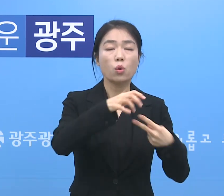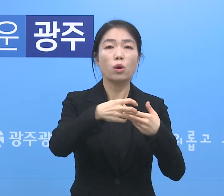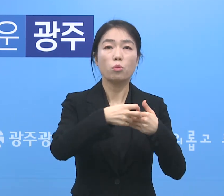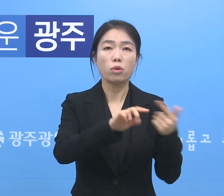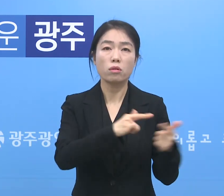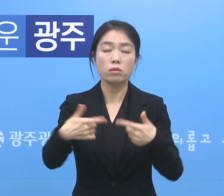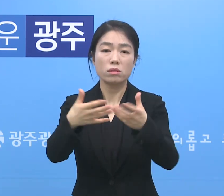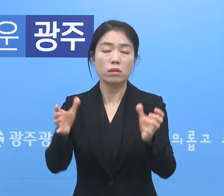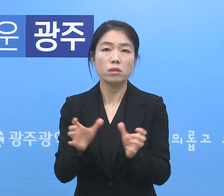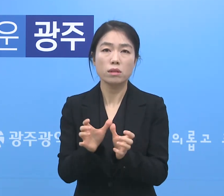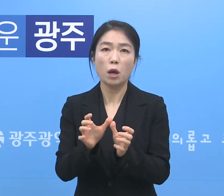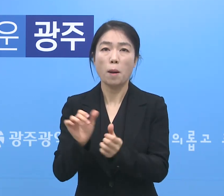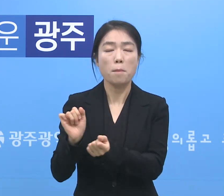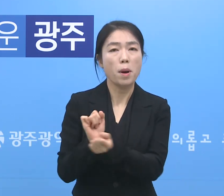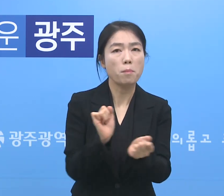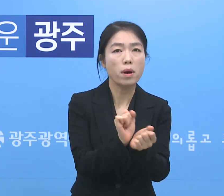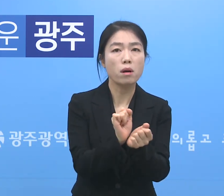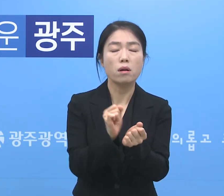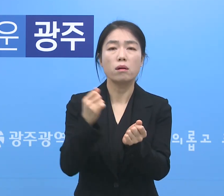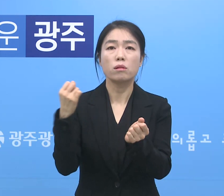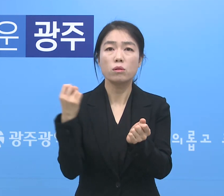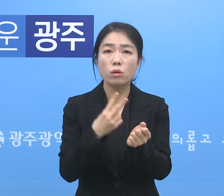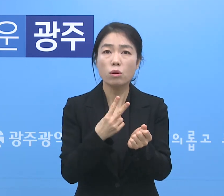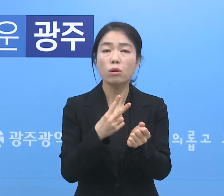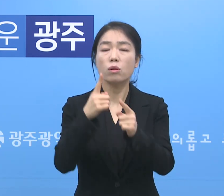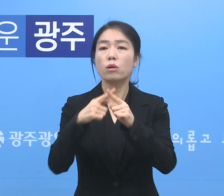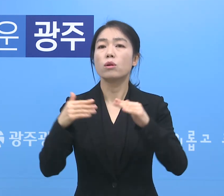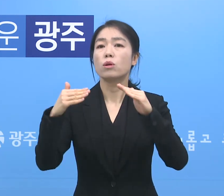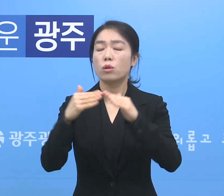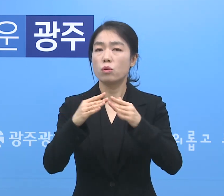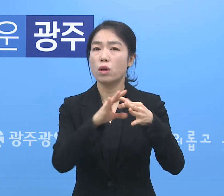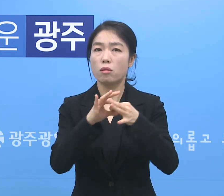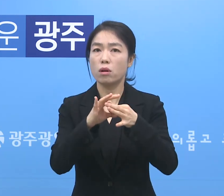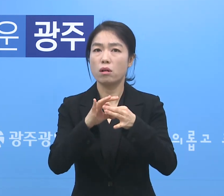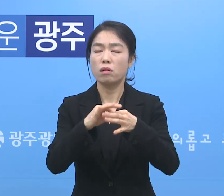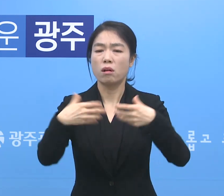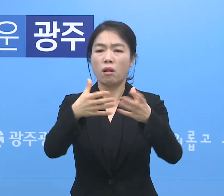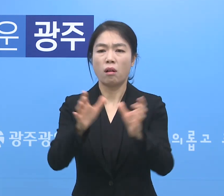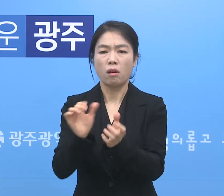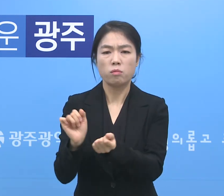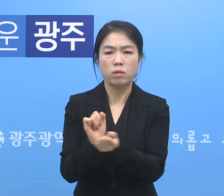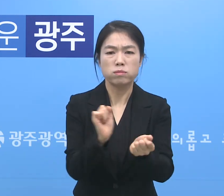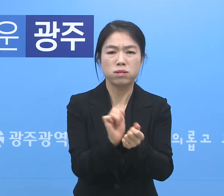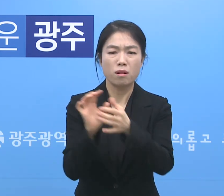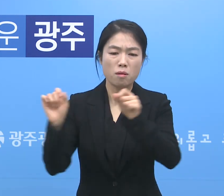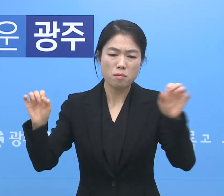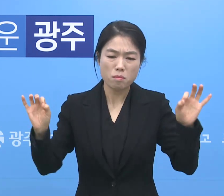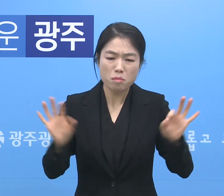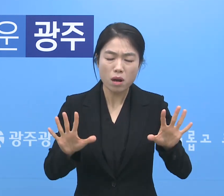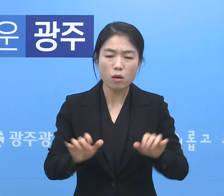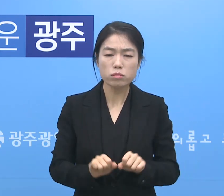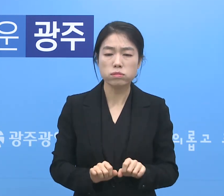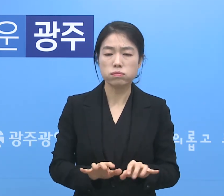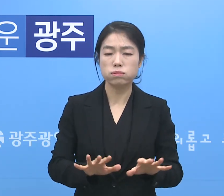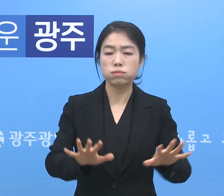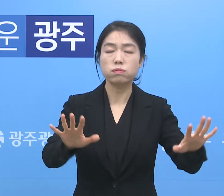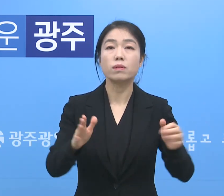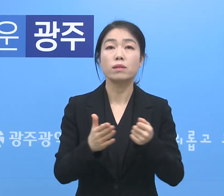등의 집단 감염에 이어 교회 관련 대규모 집단 감염이 빠르게